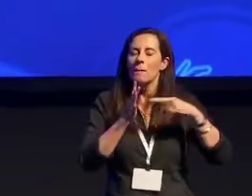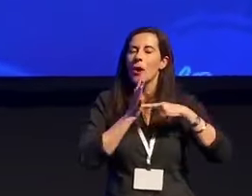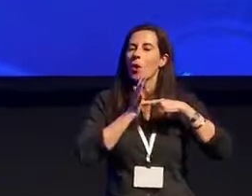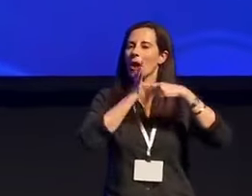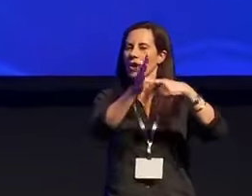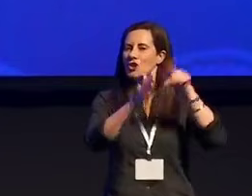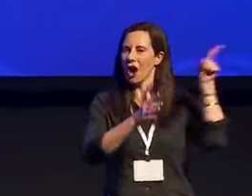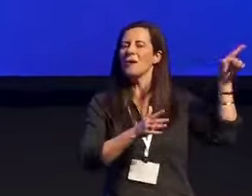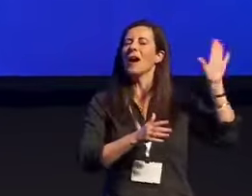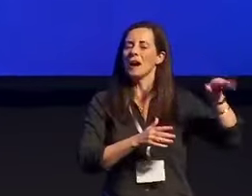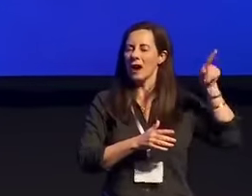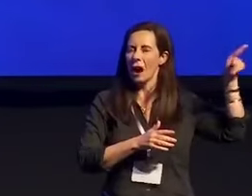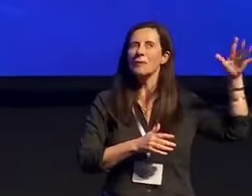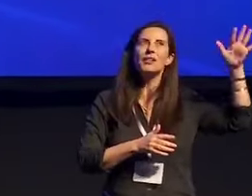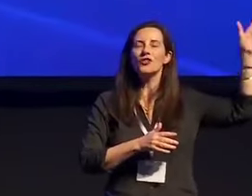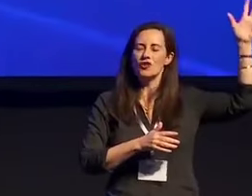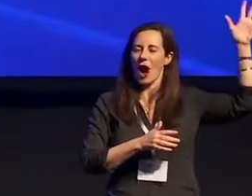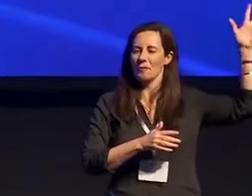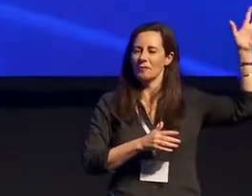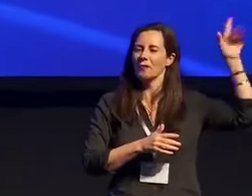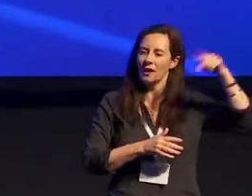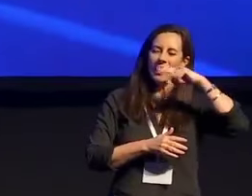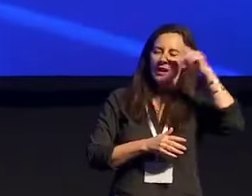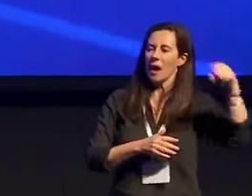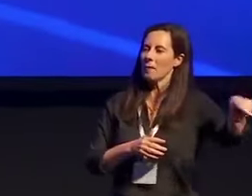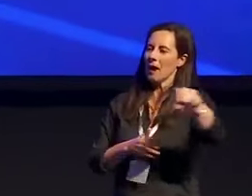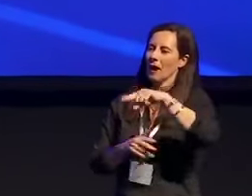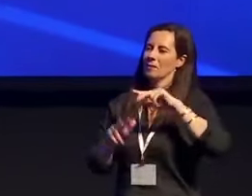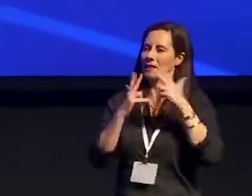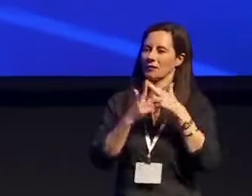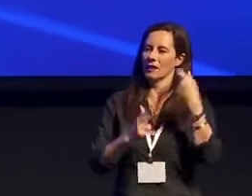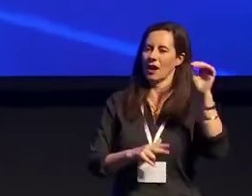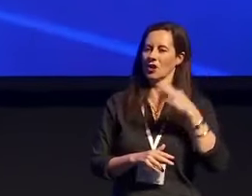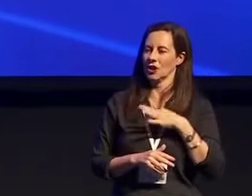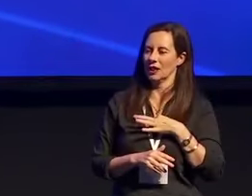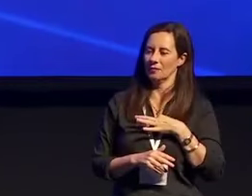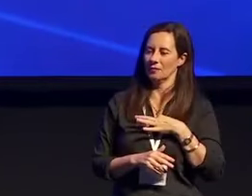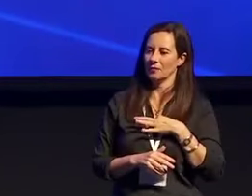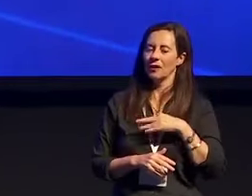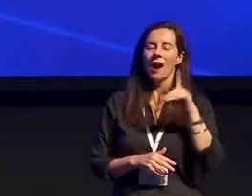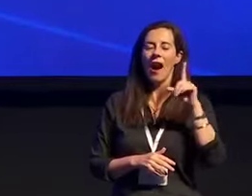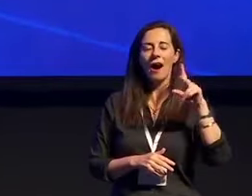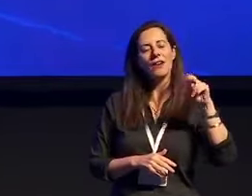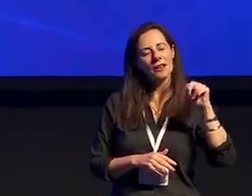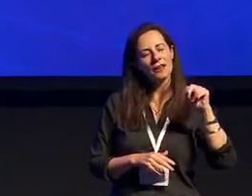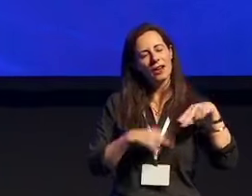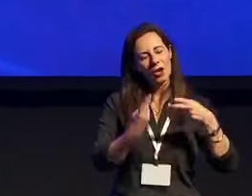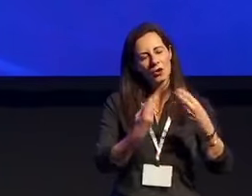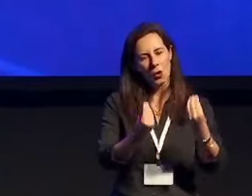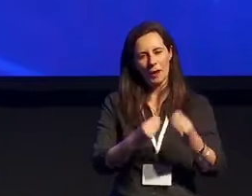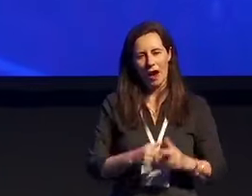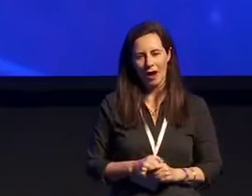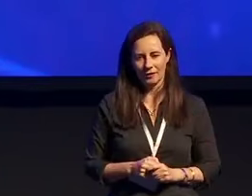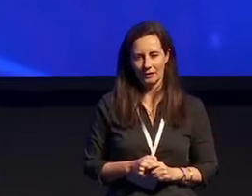להשראה, גם היא אי שם למעלה, גאה בכם, צוות יקר שלי. אבל לנטע נחזור עוד